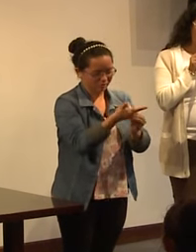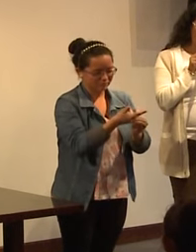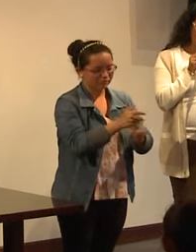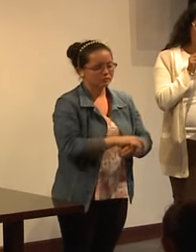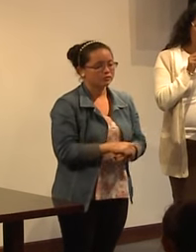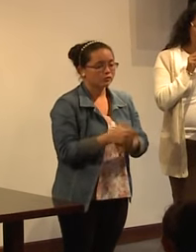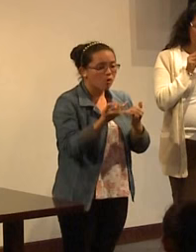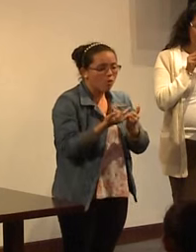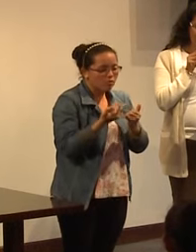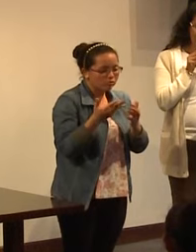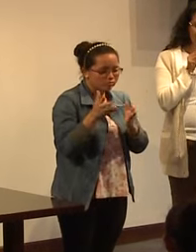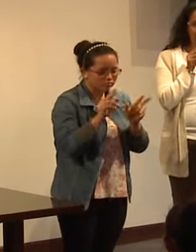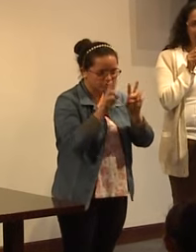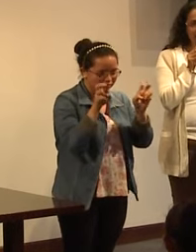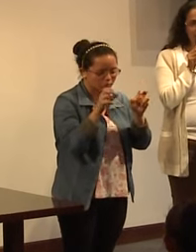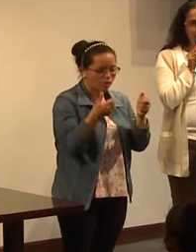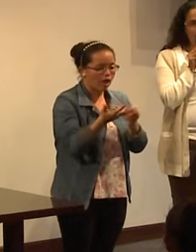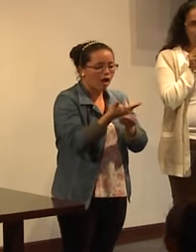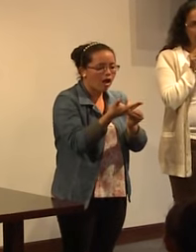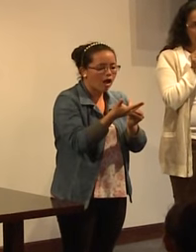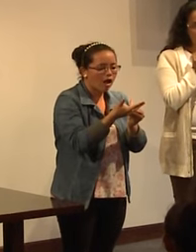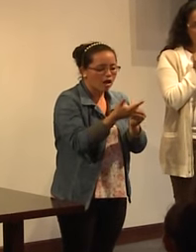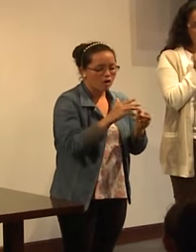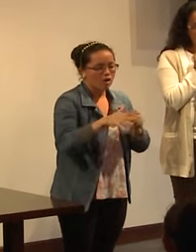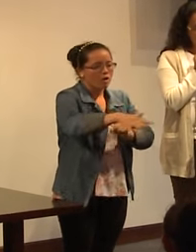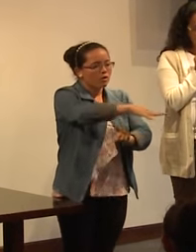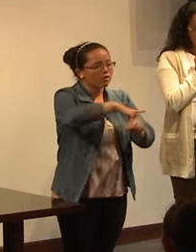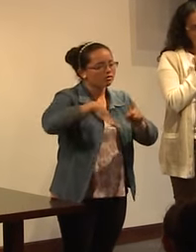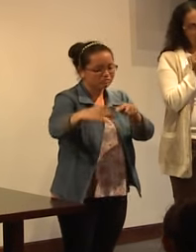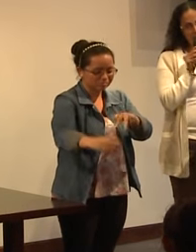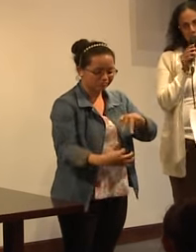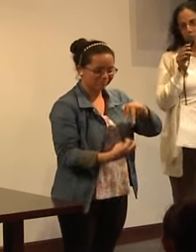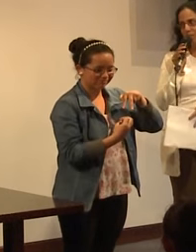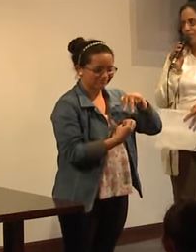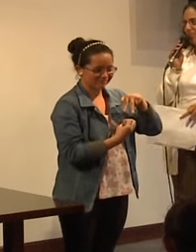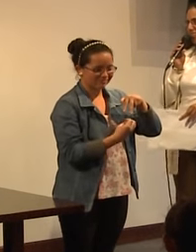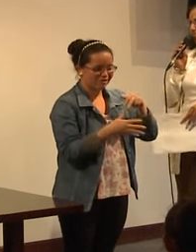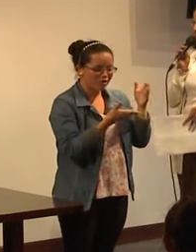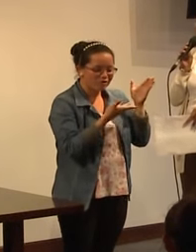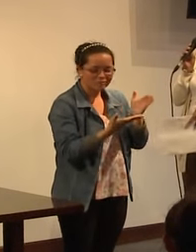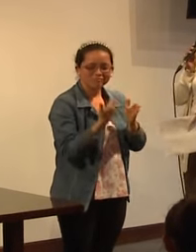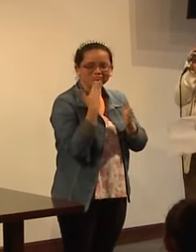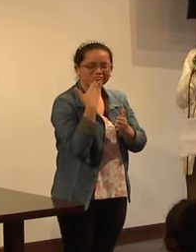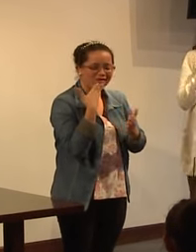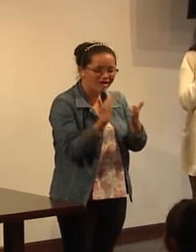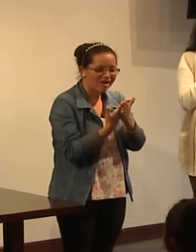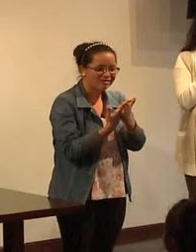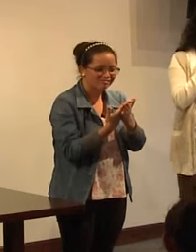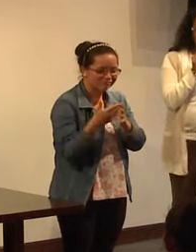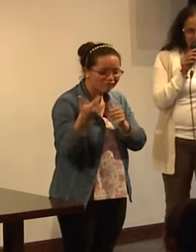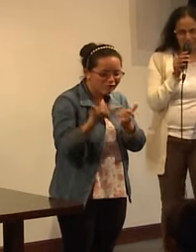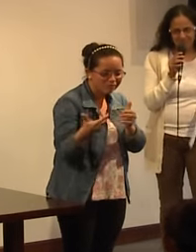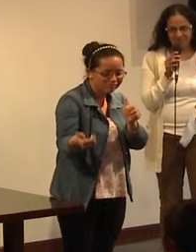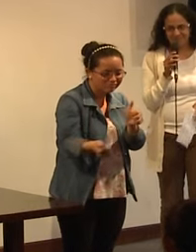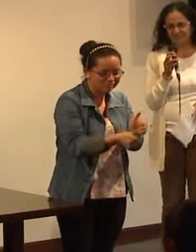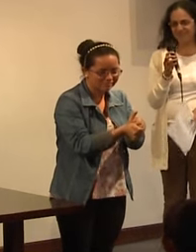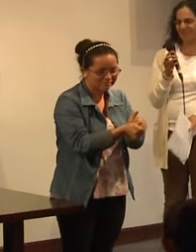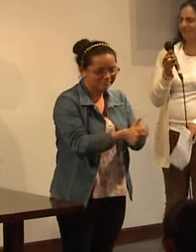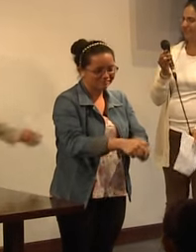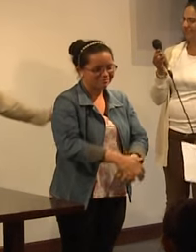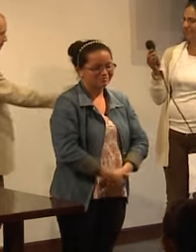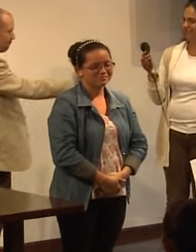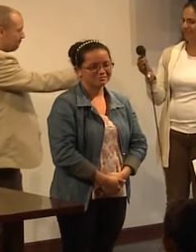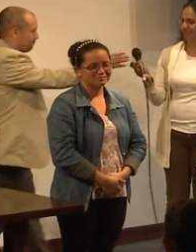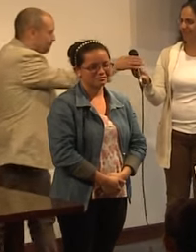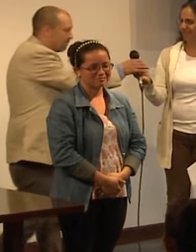El sentido de la educación artística en el contexto educativo. Le damos muchísimas gracias a Javier por acompañarnos.